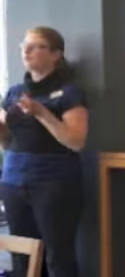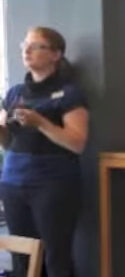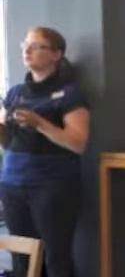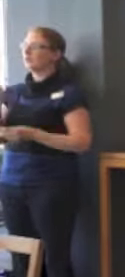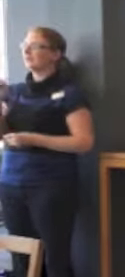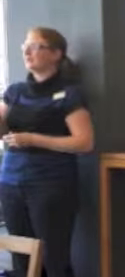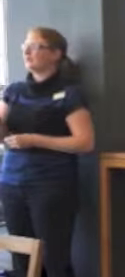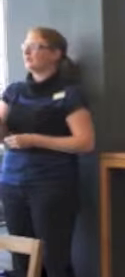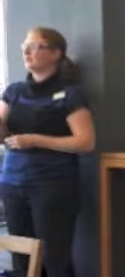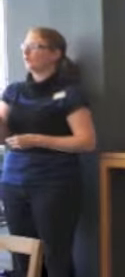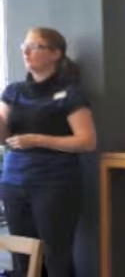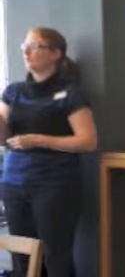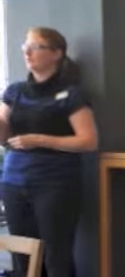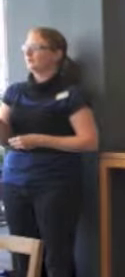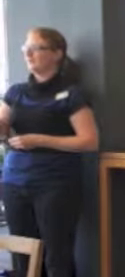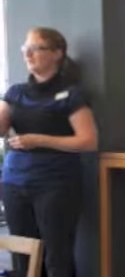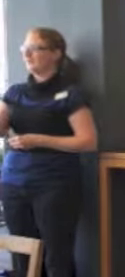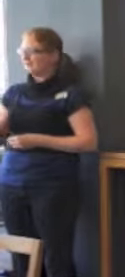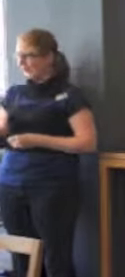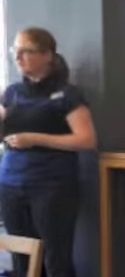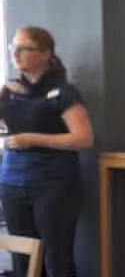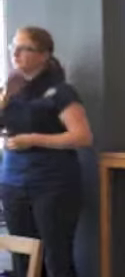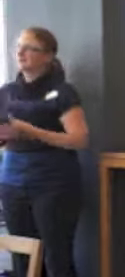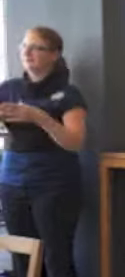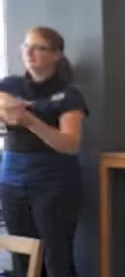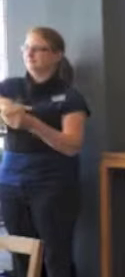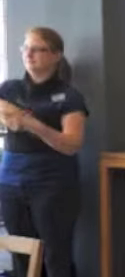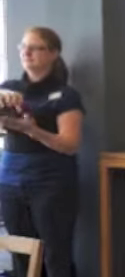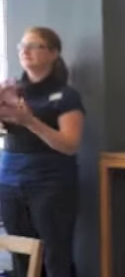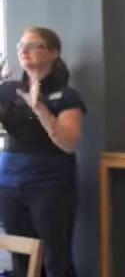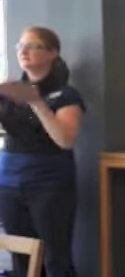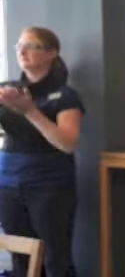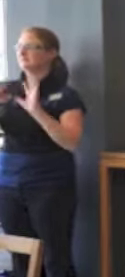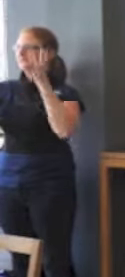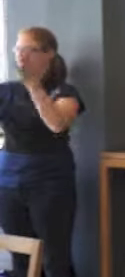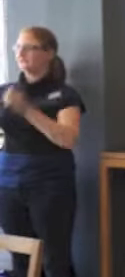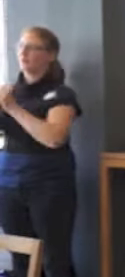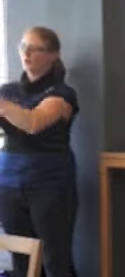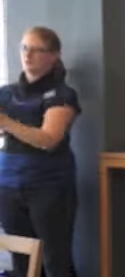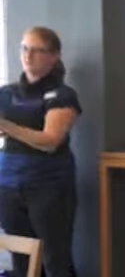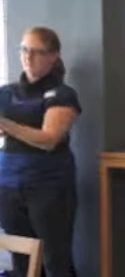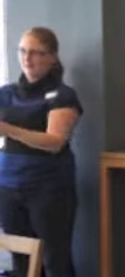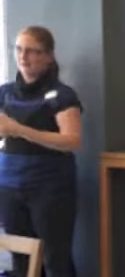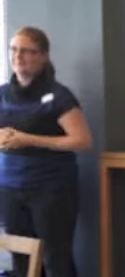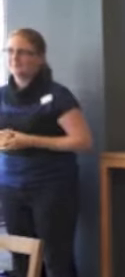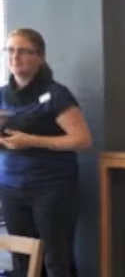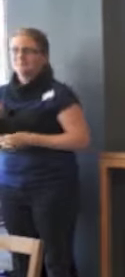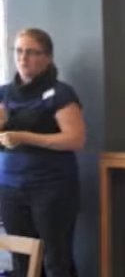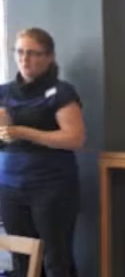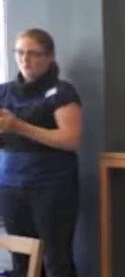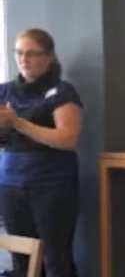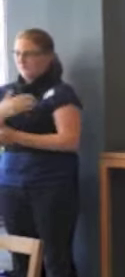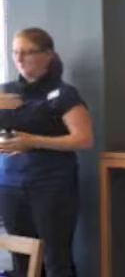inkorporera ungdomar i arbetsliv och i ett hållbart samhälle. Det är väl mycket det som vi sysslar med inom